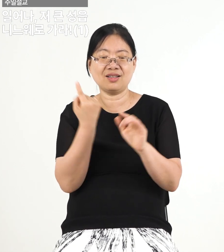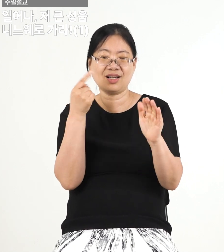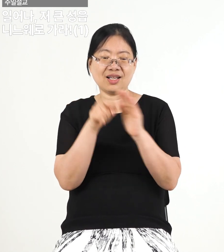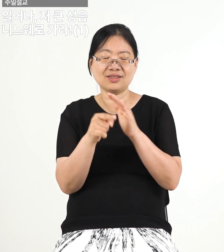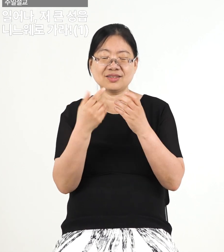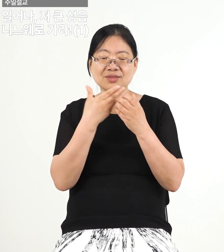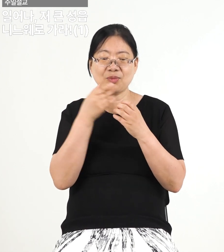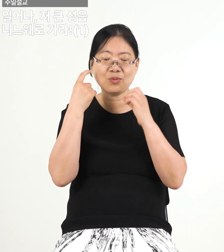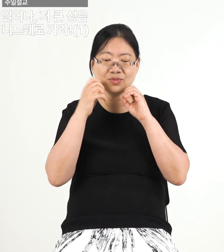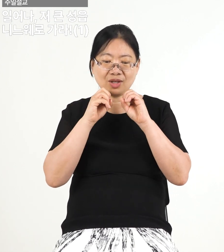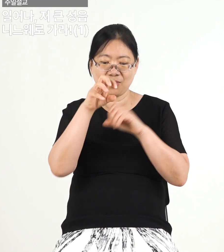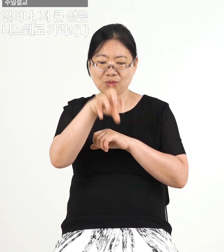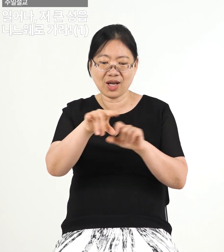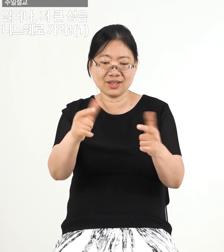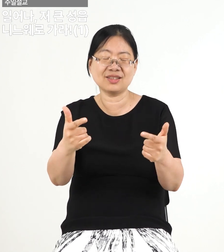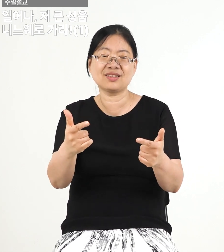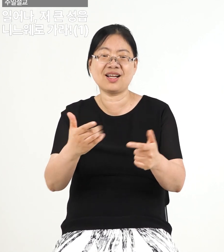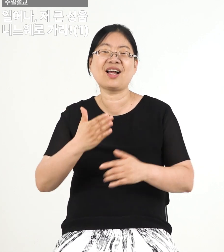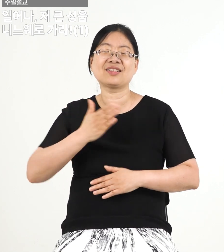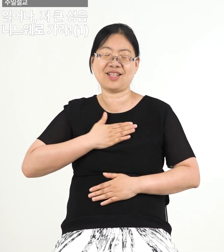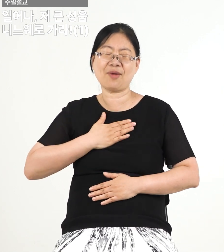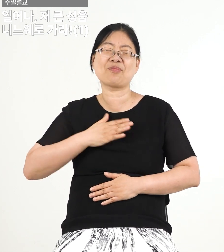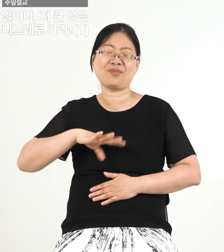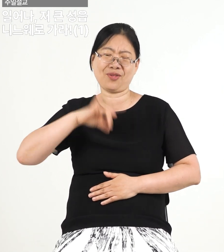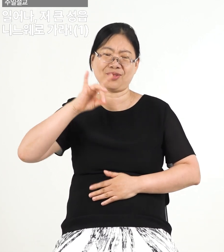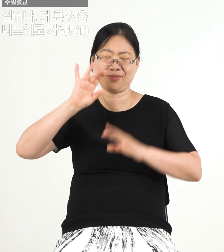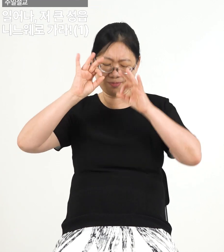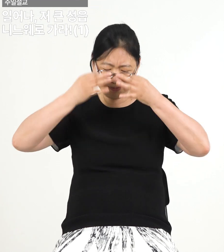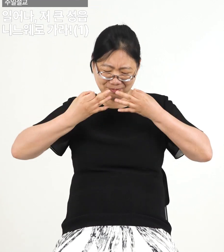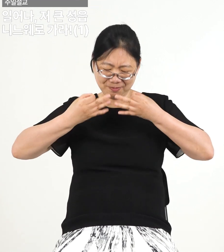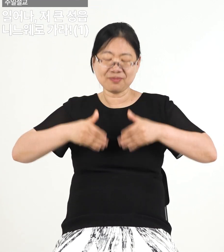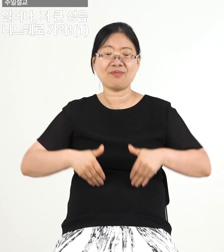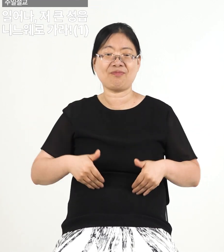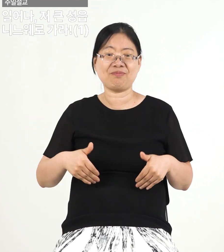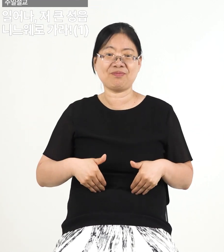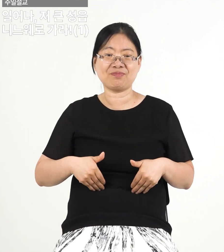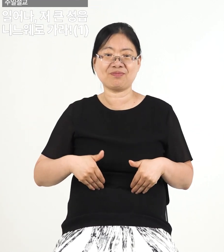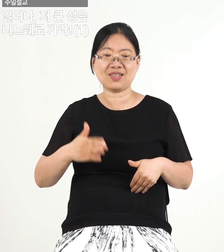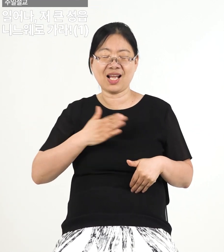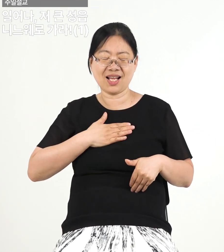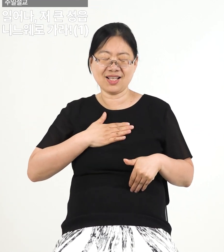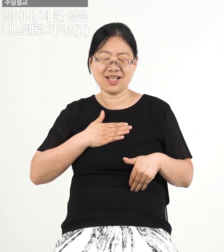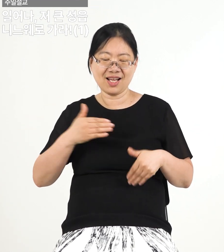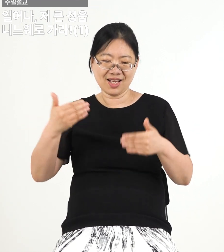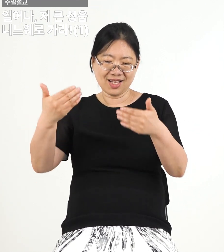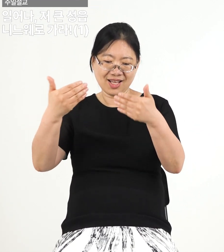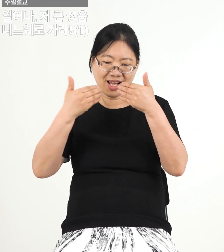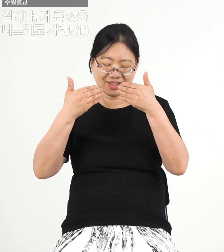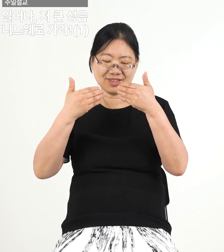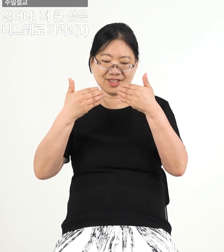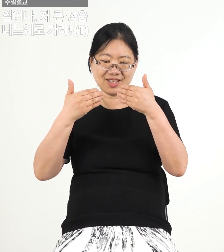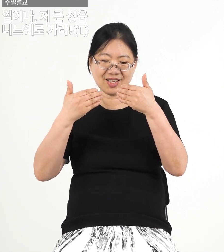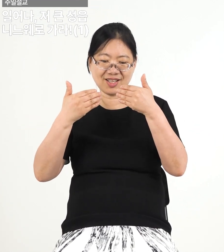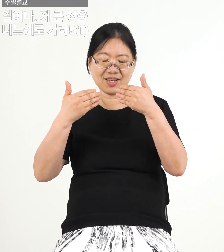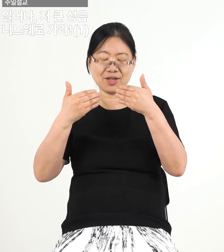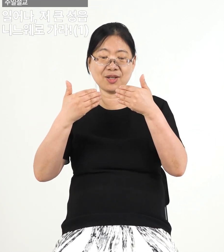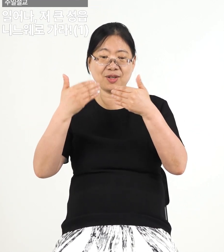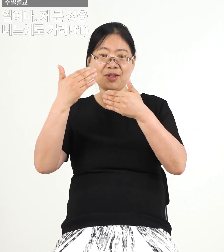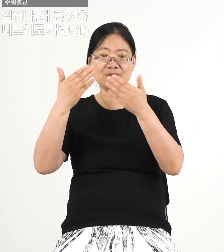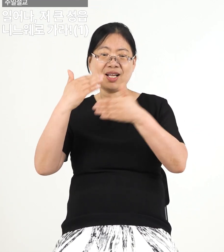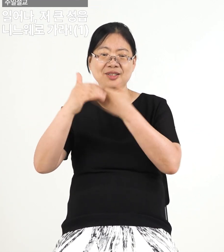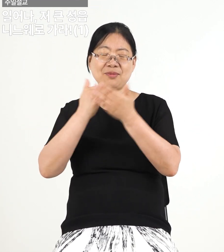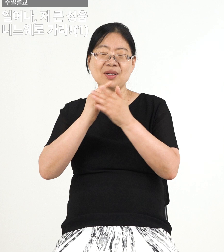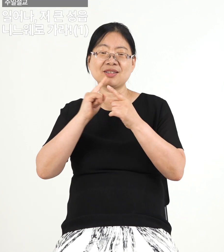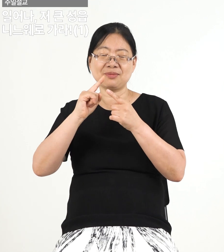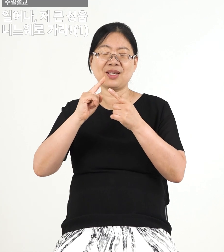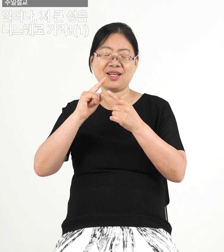아니에요. 납니다. 내가 먼저 나를 향한 선교지가 돼야 돼. 내가 먼저 달라지고